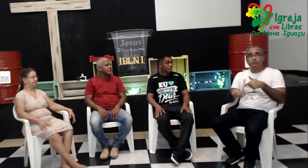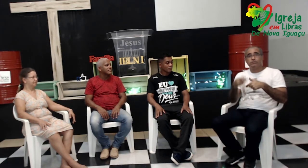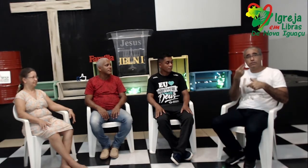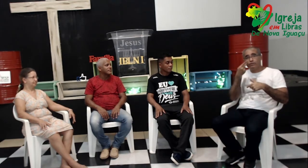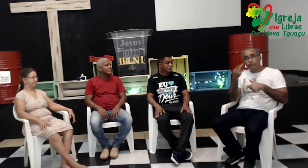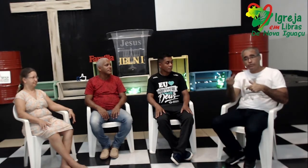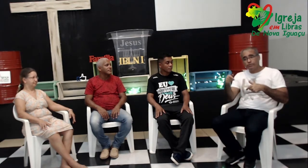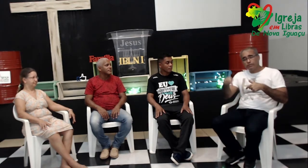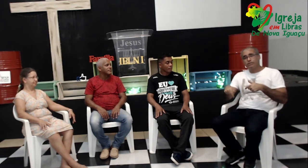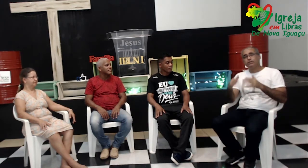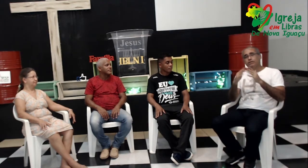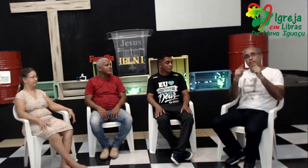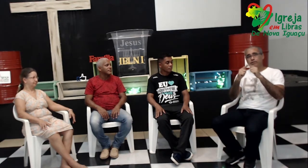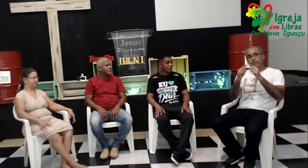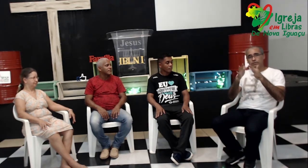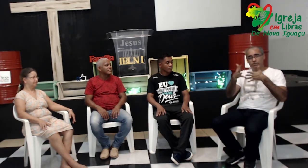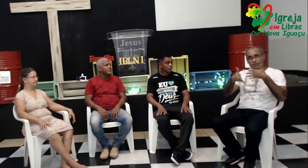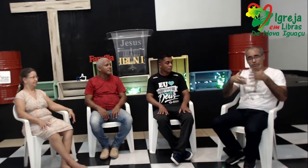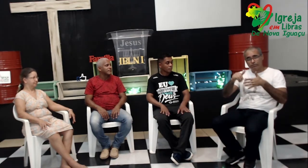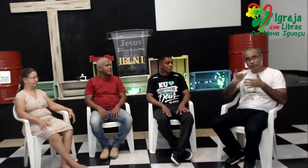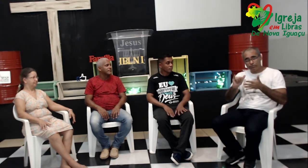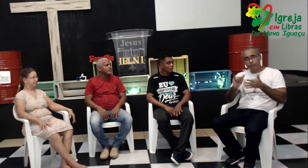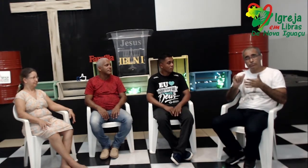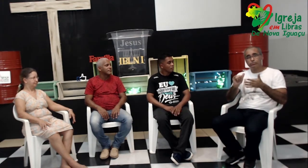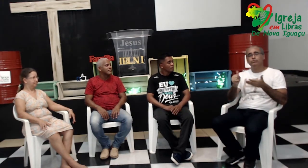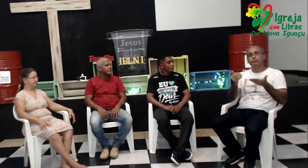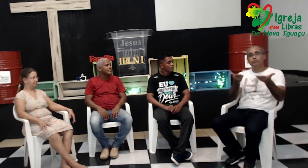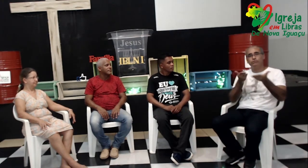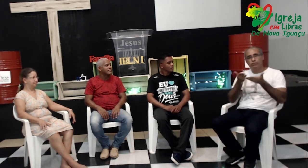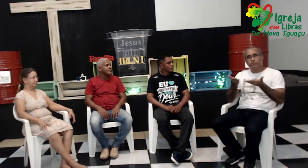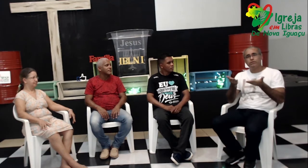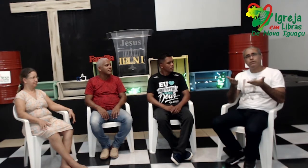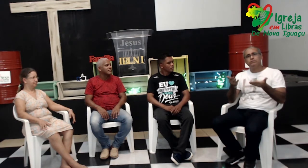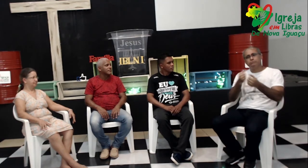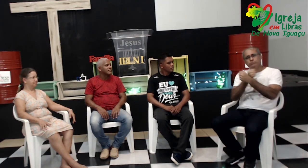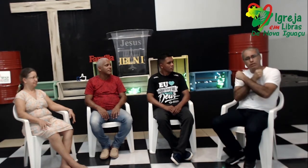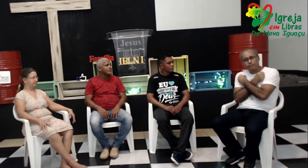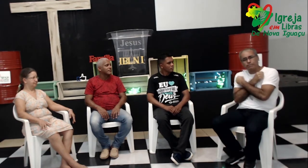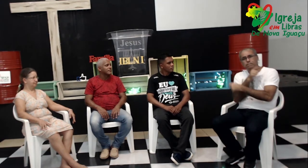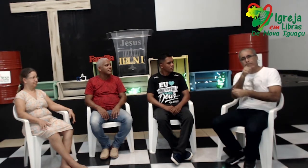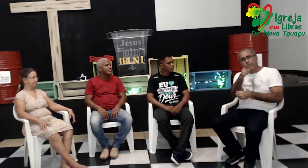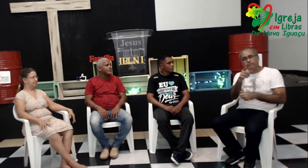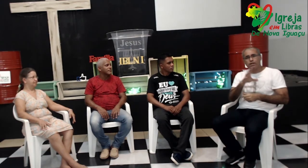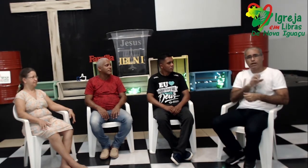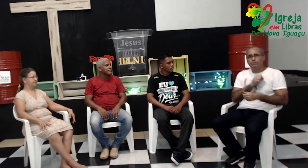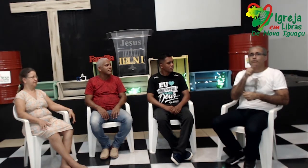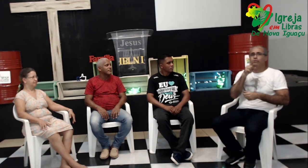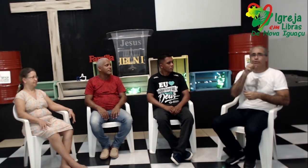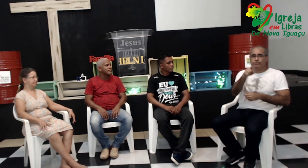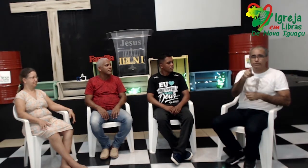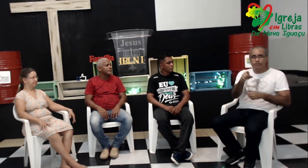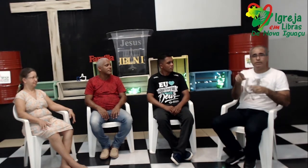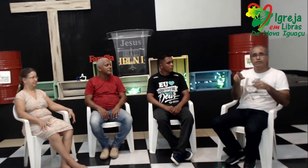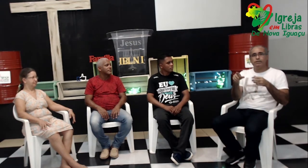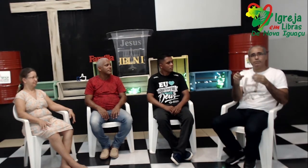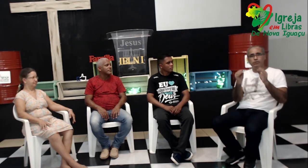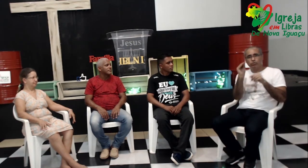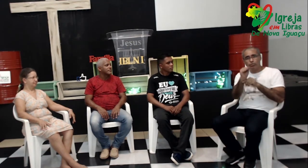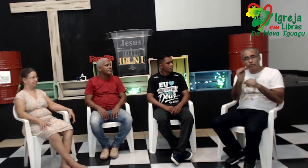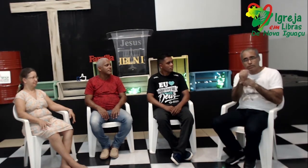volte a estar aqui, venha nos visitar, a Igreja em Libras de Nova Iguaçu. Nós queremos apoiar você,